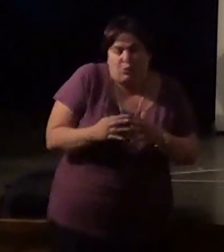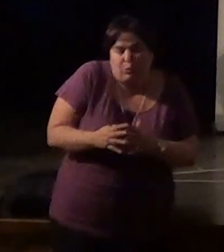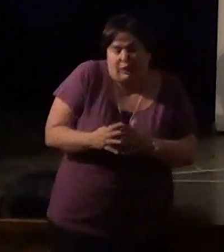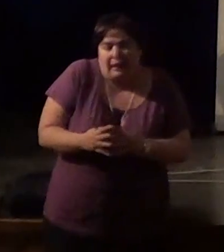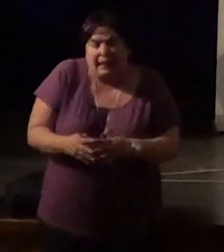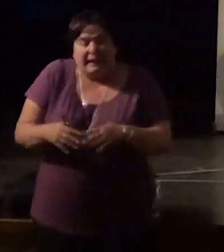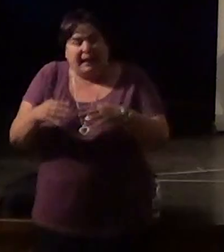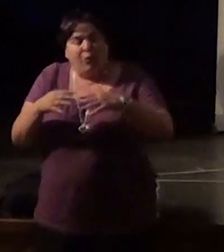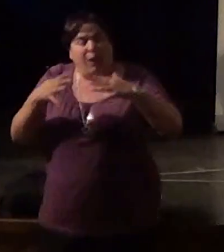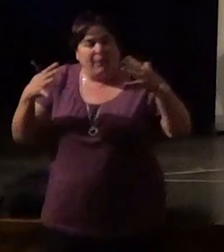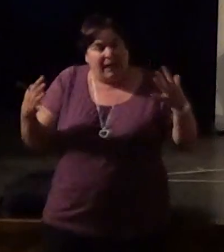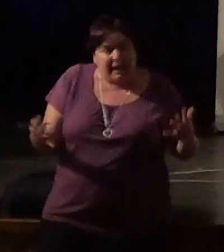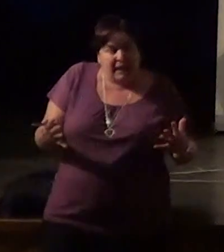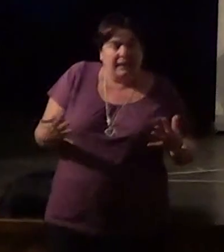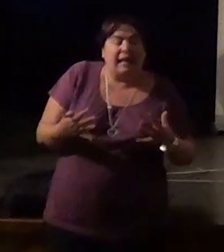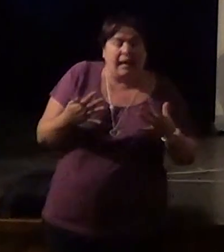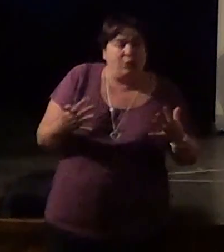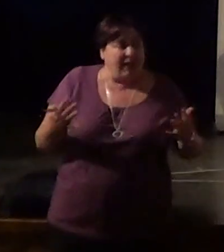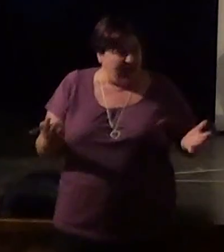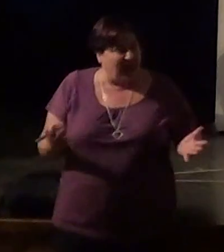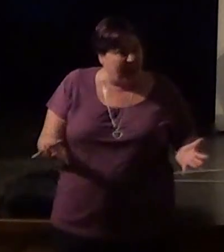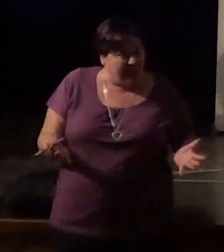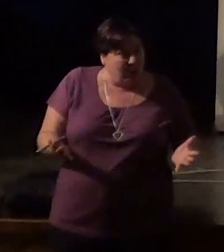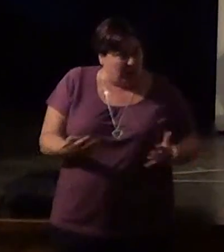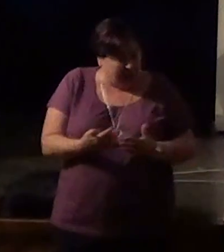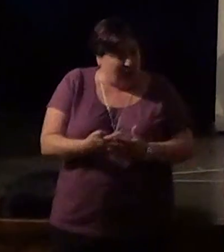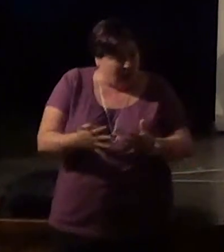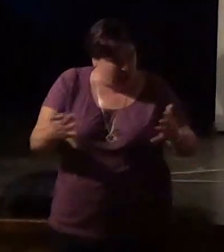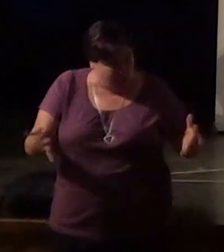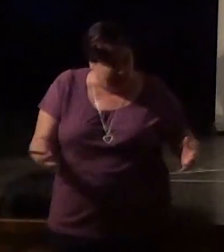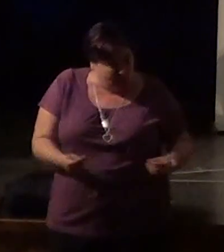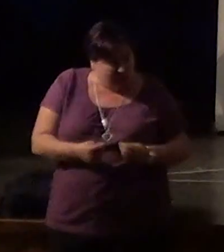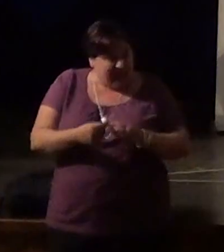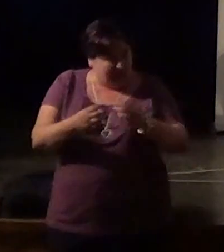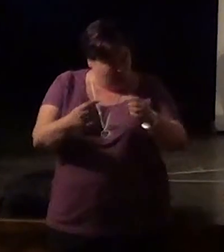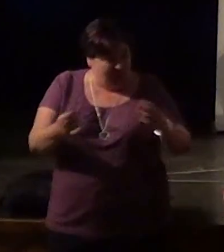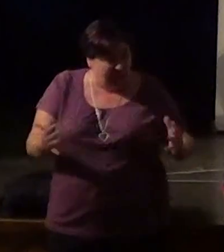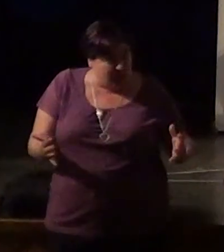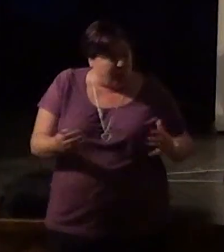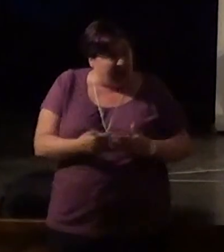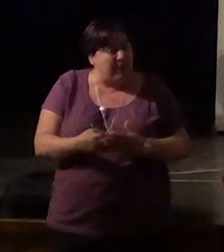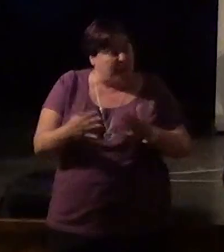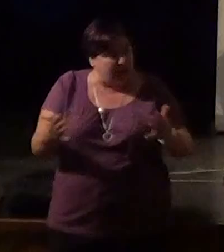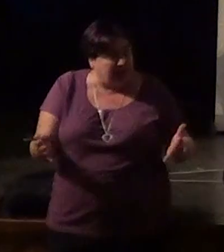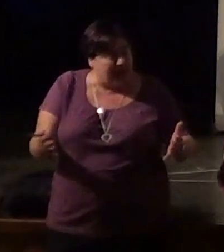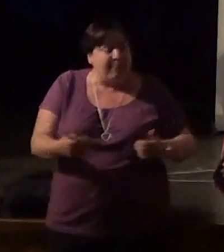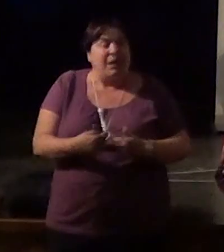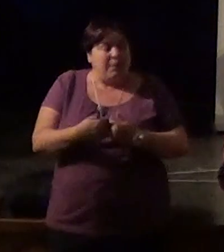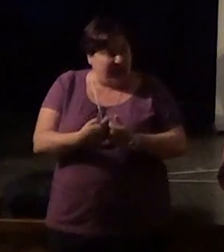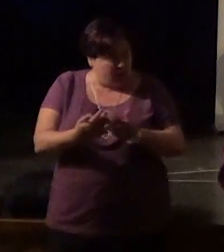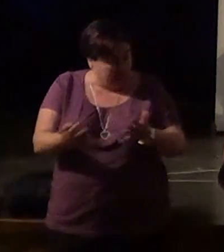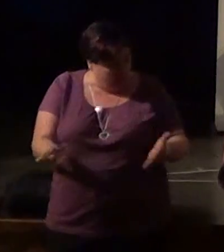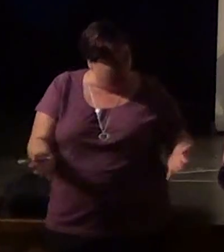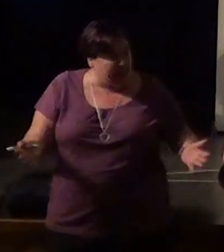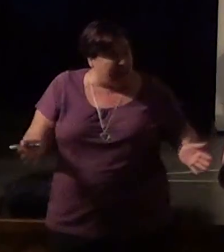fue Cañete quien la negoció entonces con Aznar, y ahora la ha vuelto a... sigue estando el de ministro de Agricultura. Y